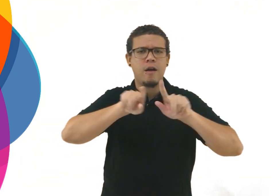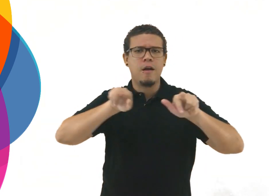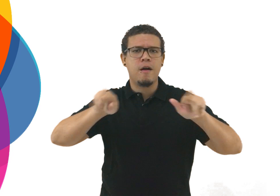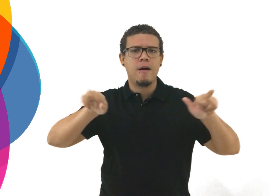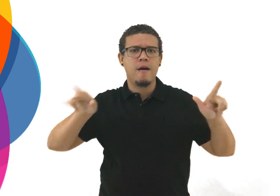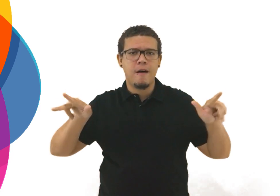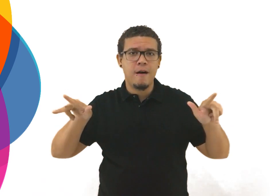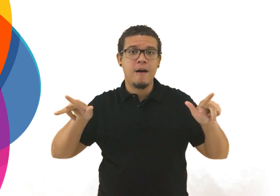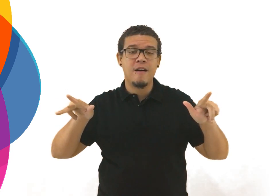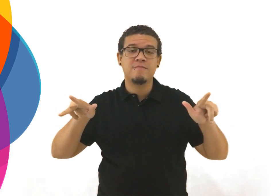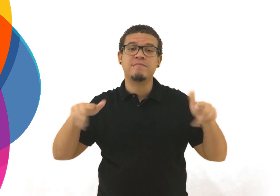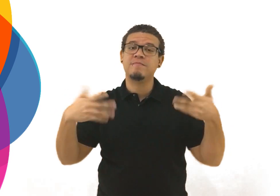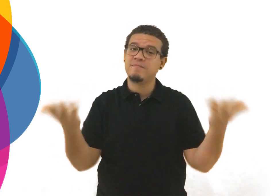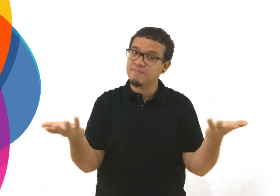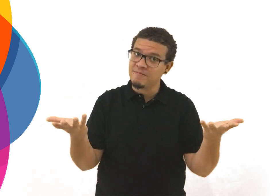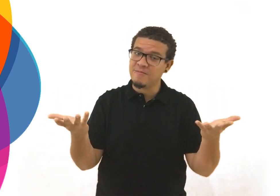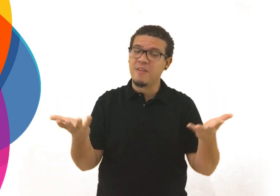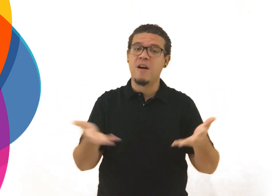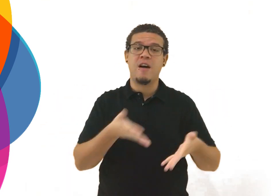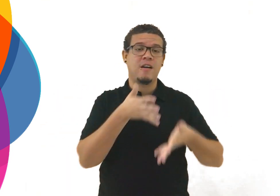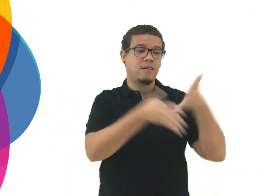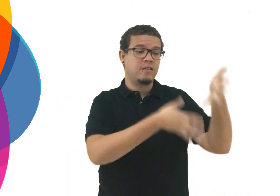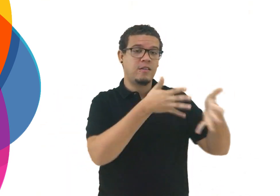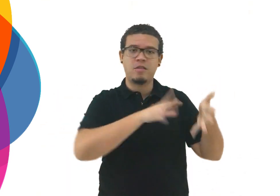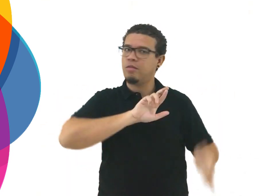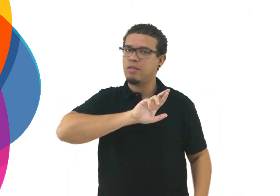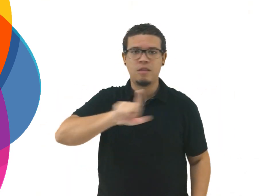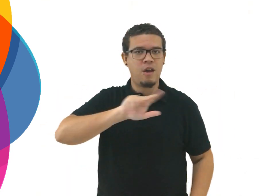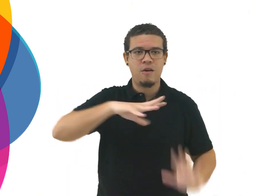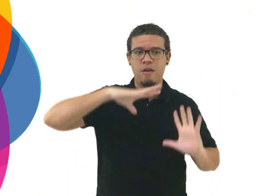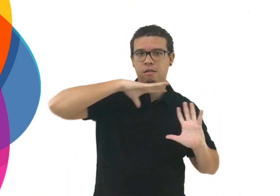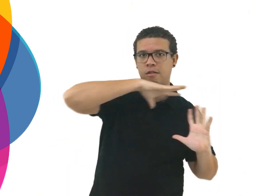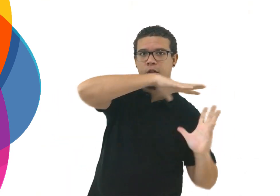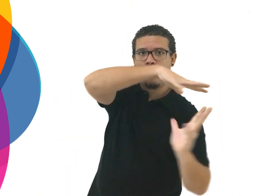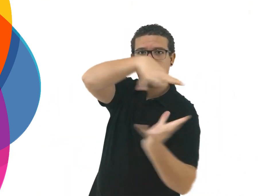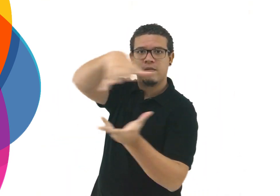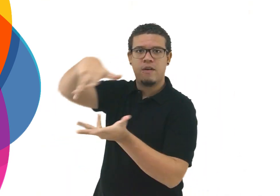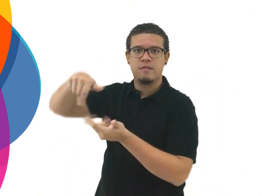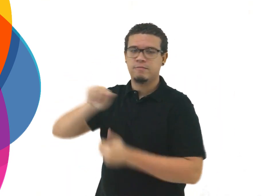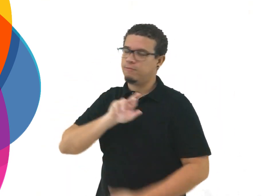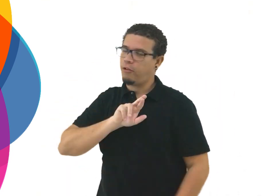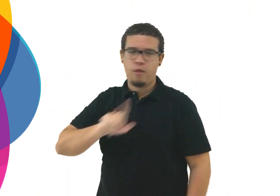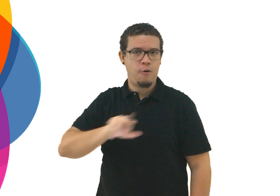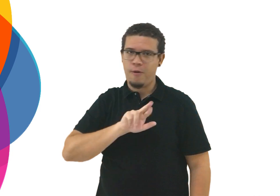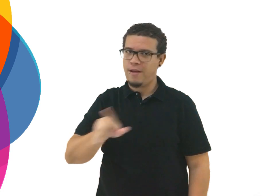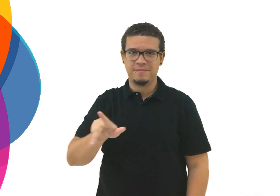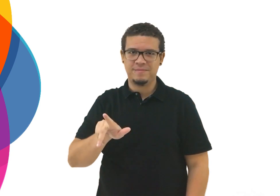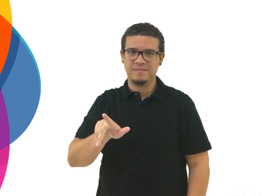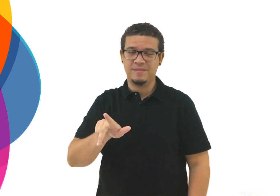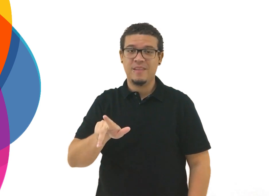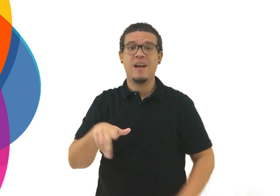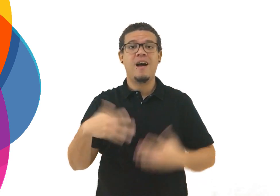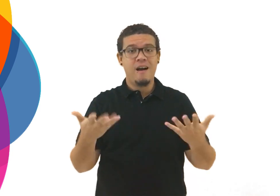sua escrita sinalização diferente e o seu sinal também